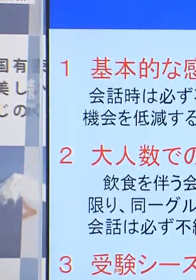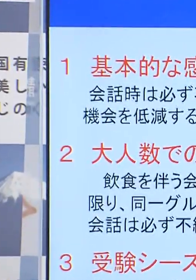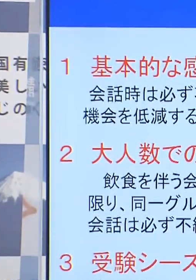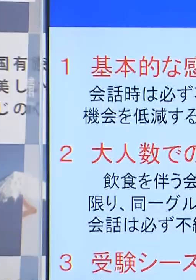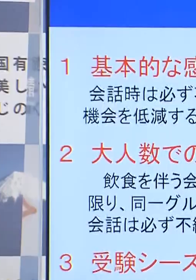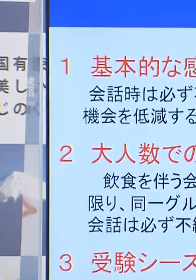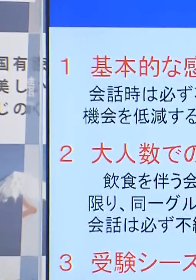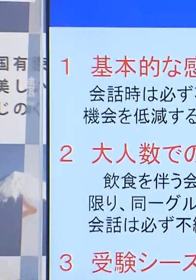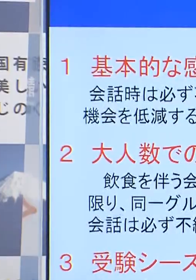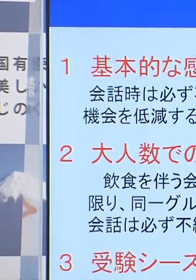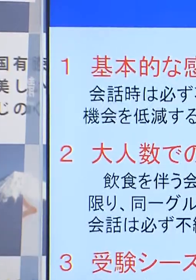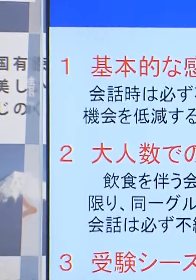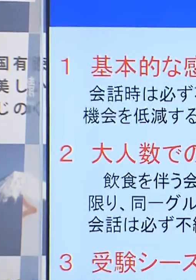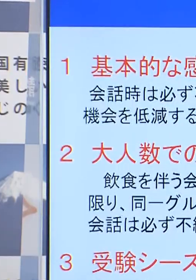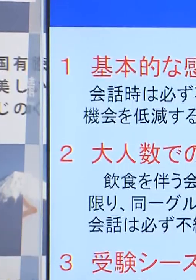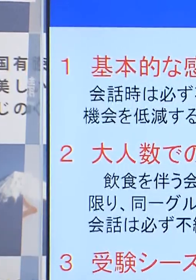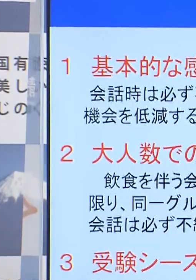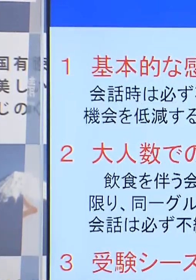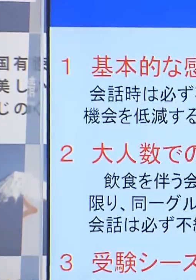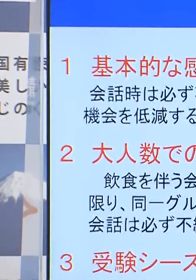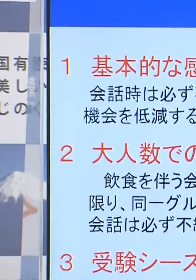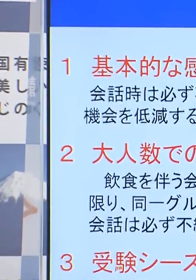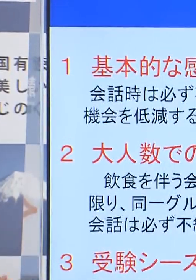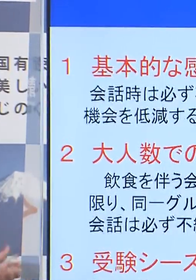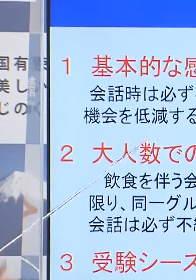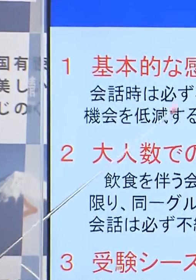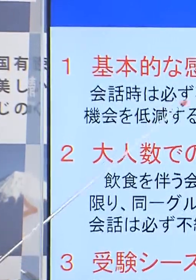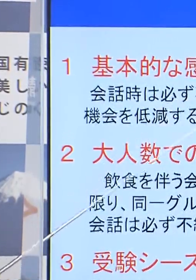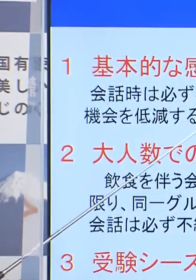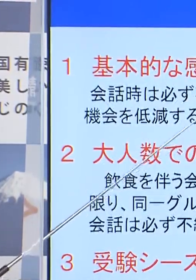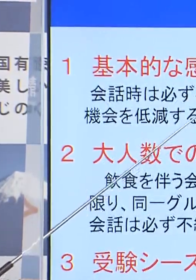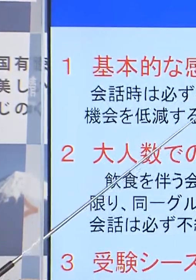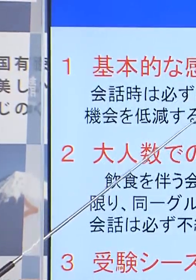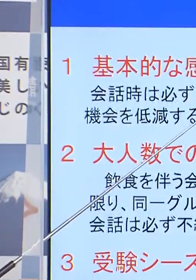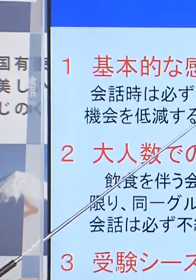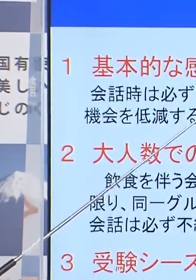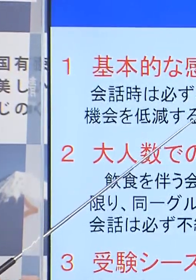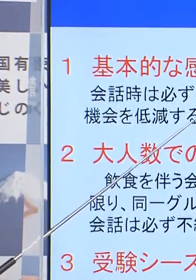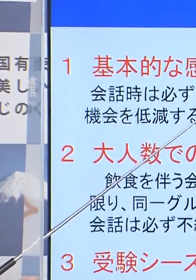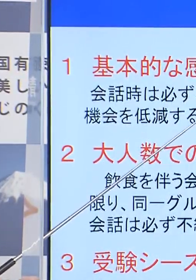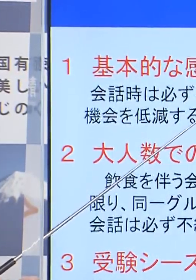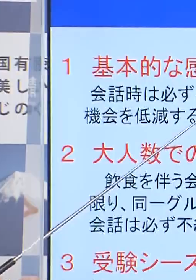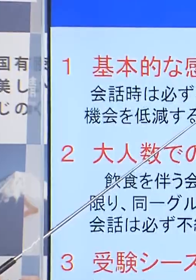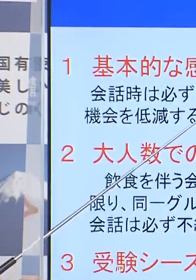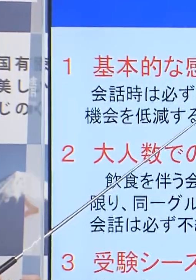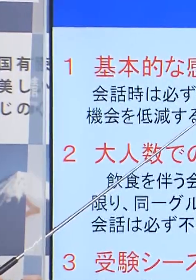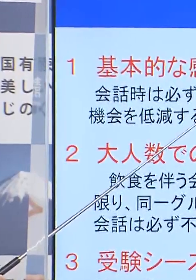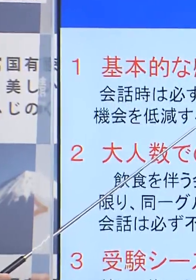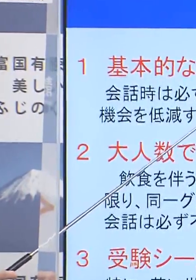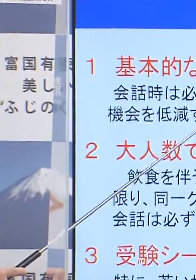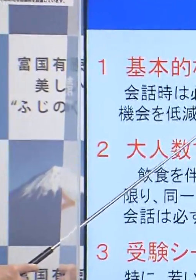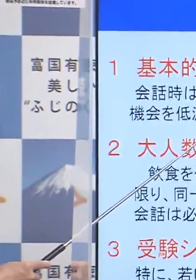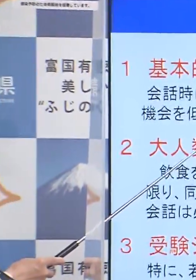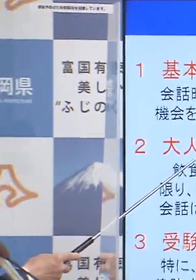。会話時には必ず不織布マスクをご着用いただきたいと、